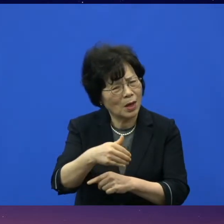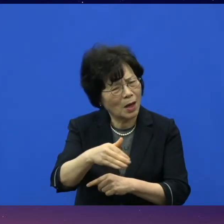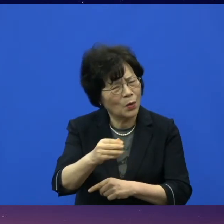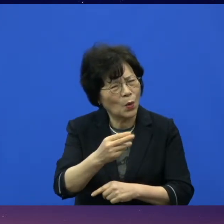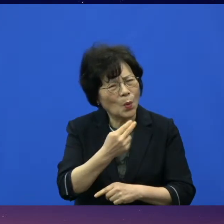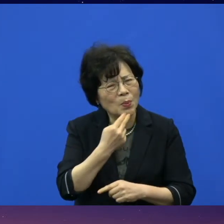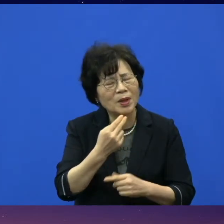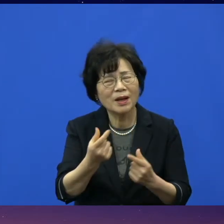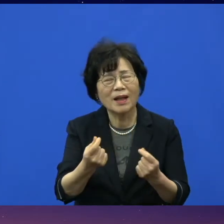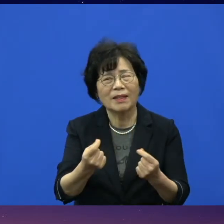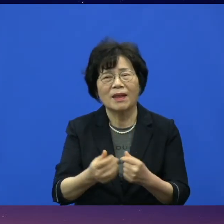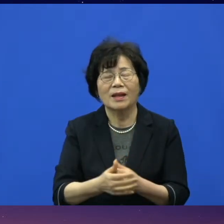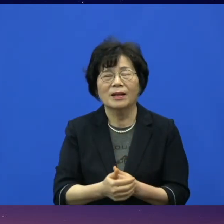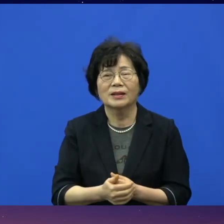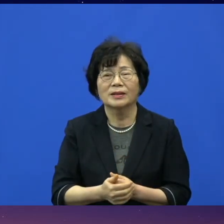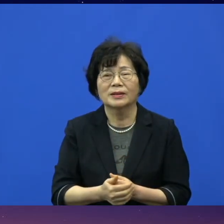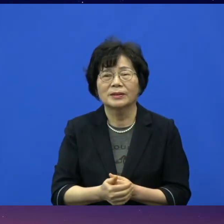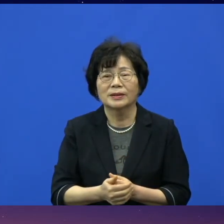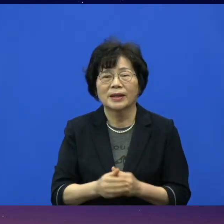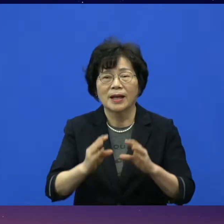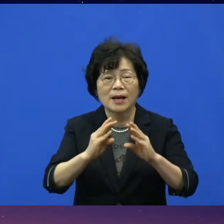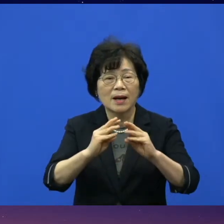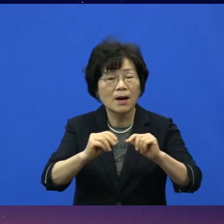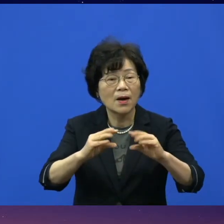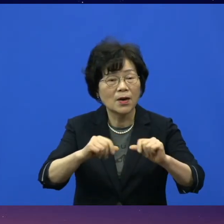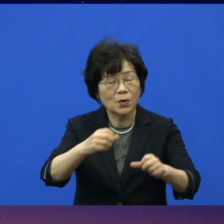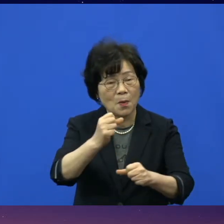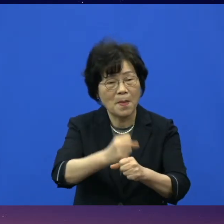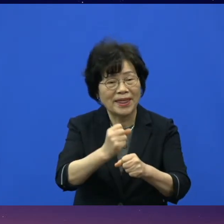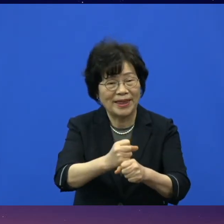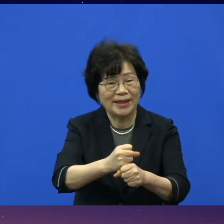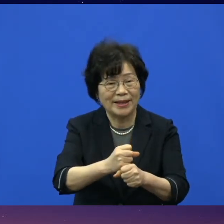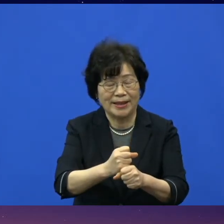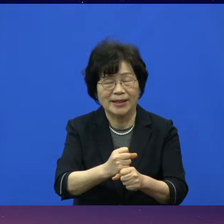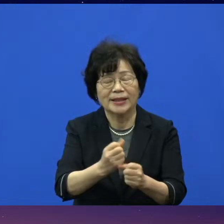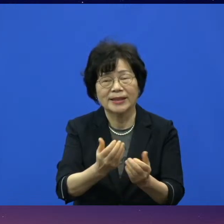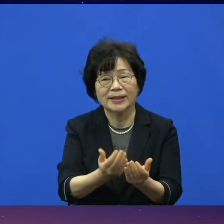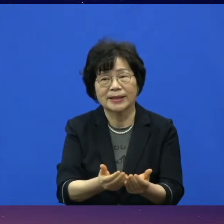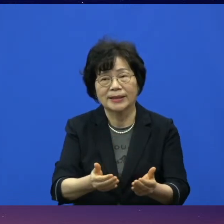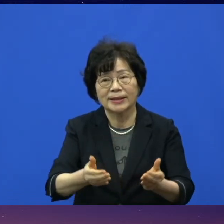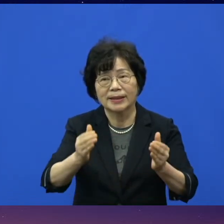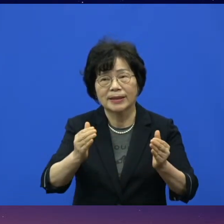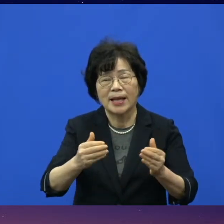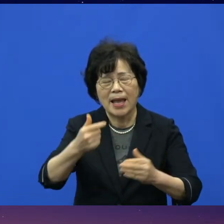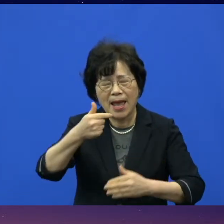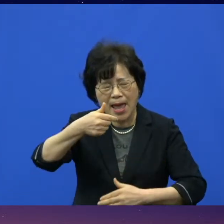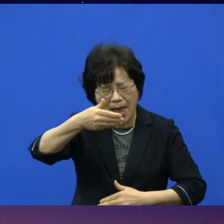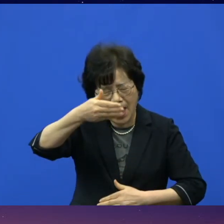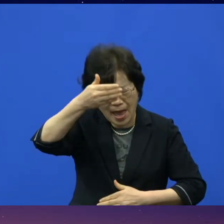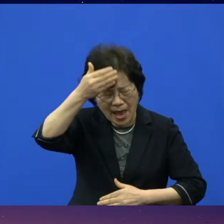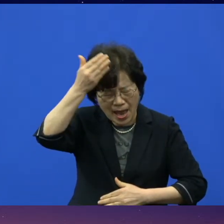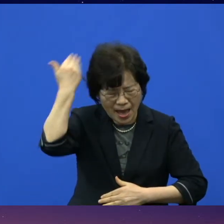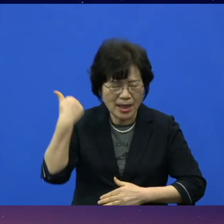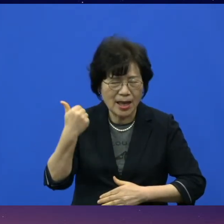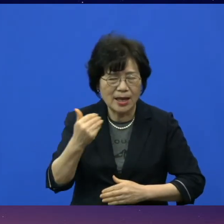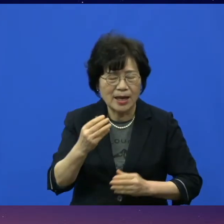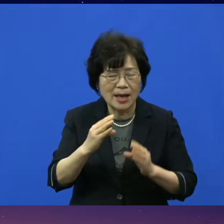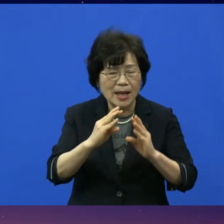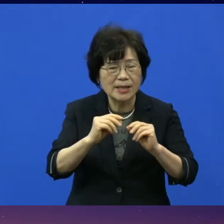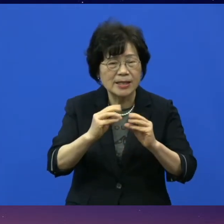시골에도 질그릇은 없을 겁니다. 흙으로 만든 도자기 같은 것들. 고대 사회는 이 질그릇이